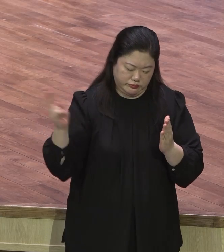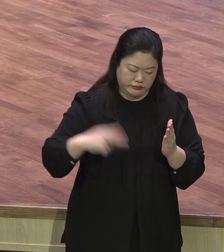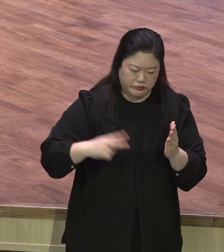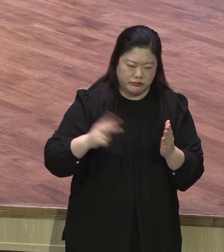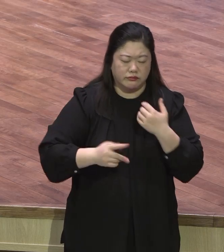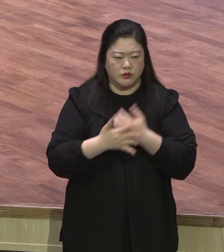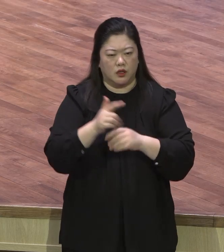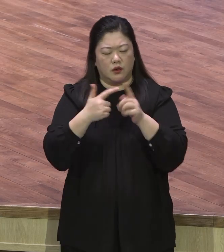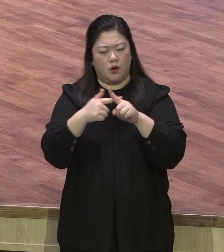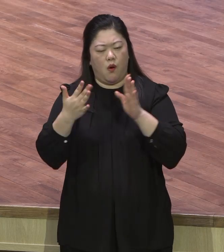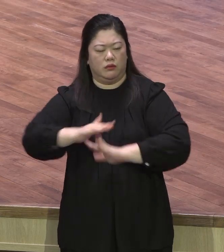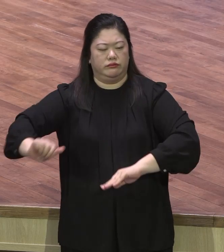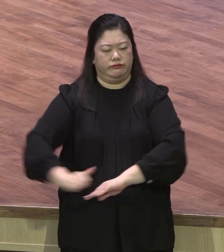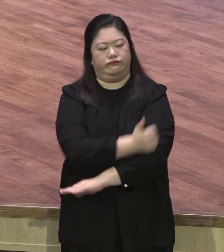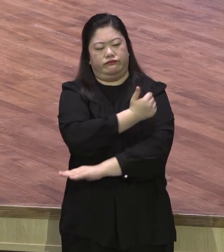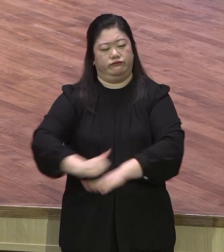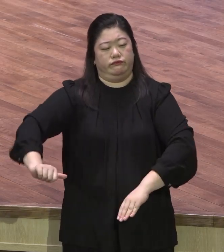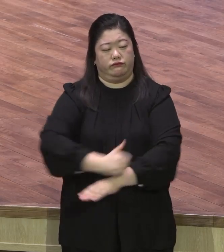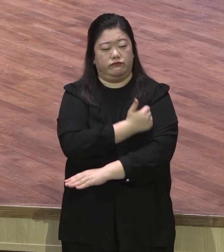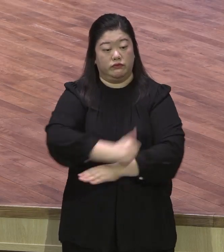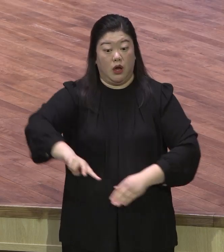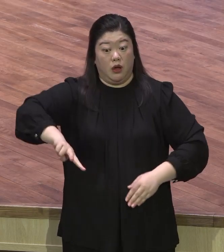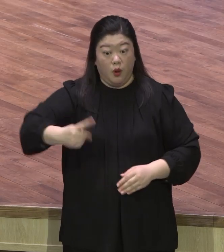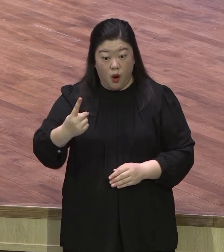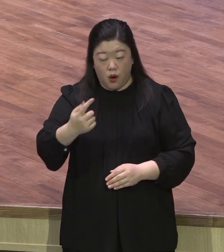아무리 성경 잘해도 성령 역사하는 뻥이다